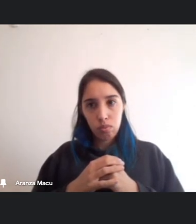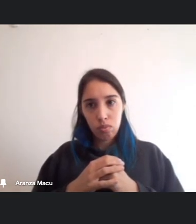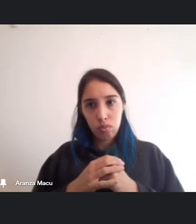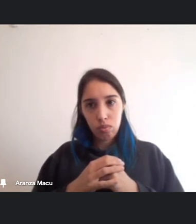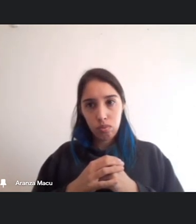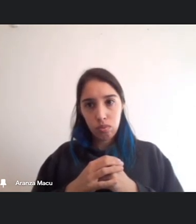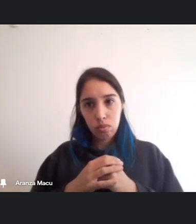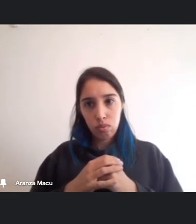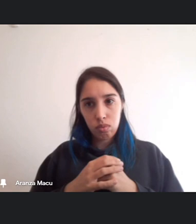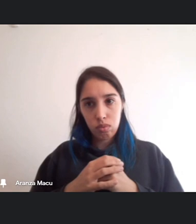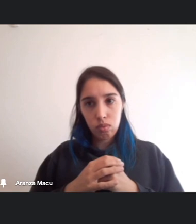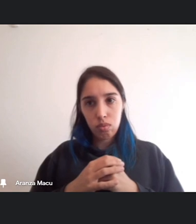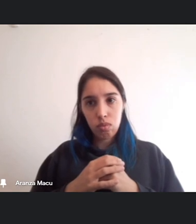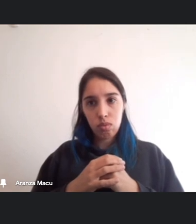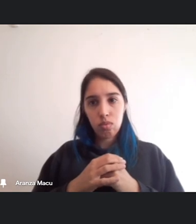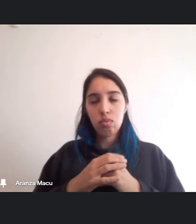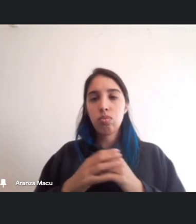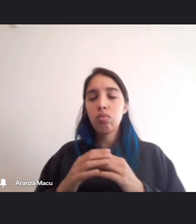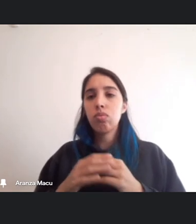bloque premodificado.